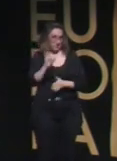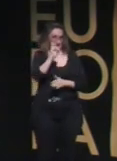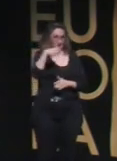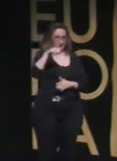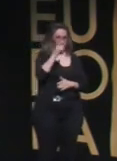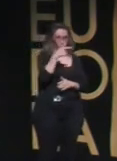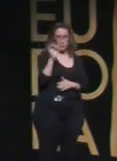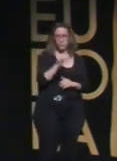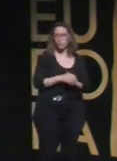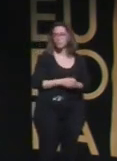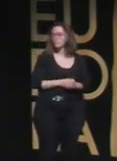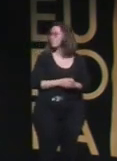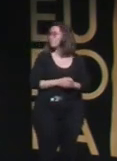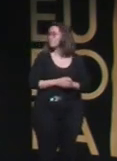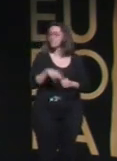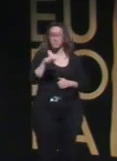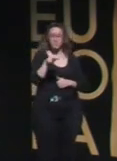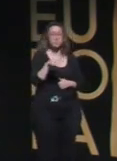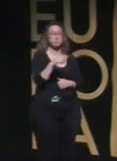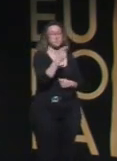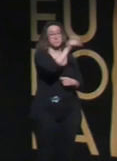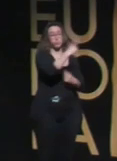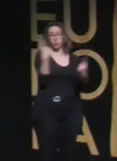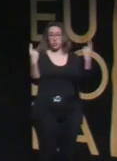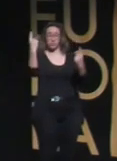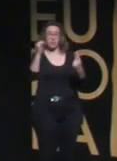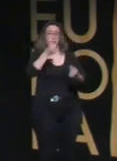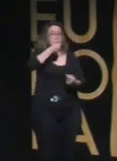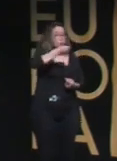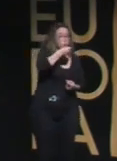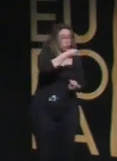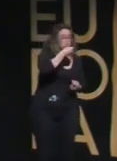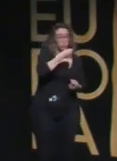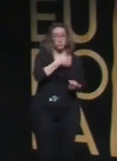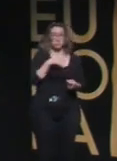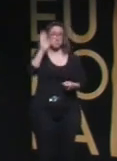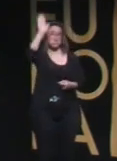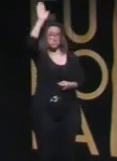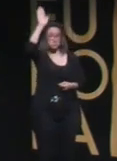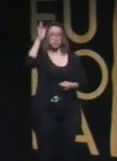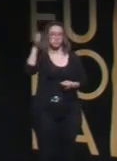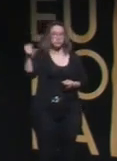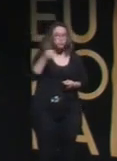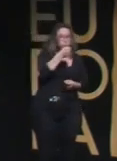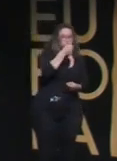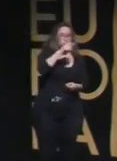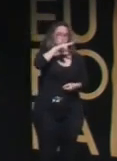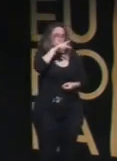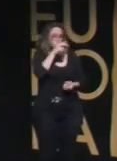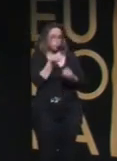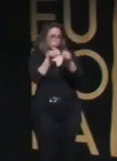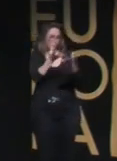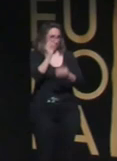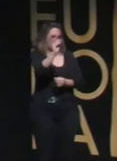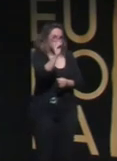aldizkizue. ¿Va a haber gente con micrófonos? Así que levantáis la mano en el momento que queráis y